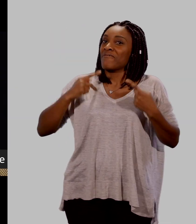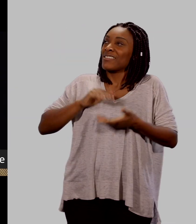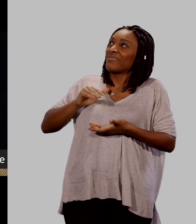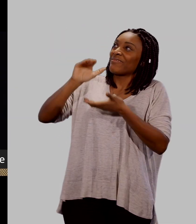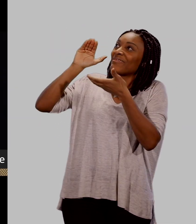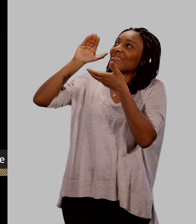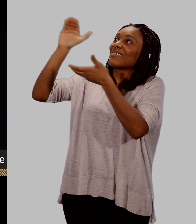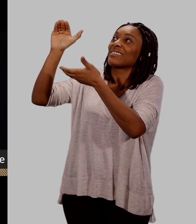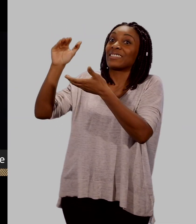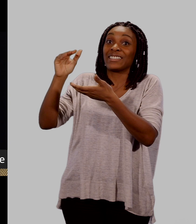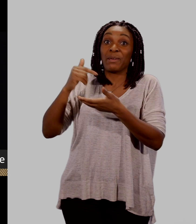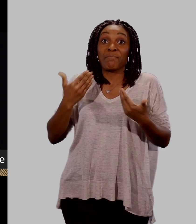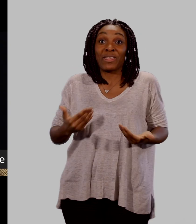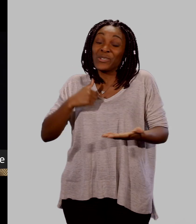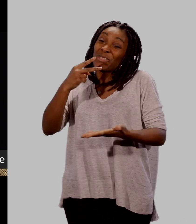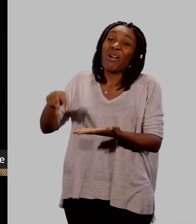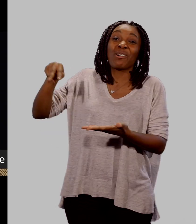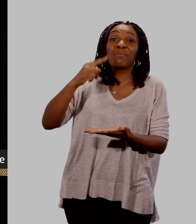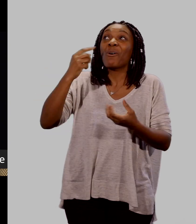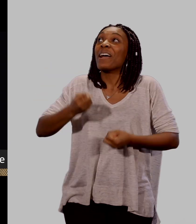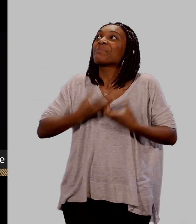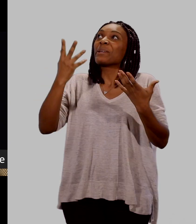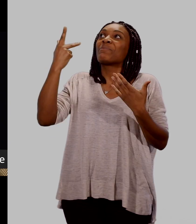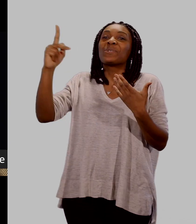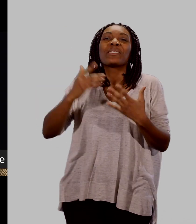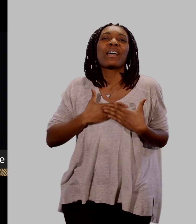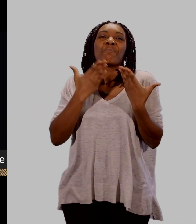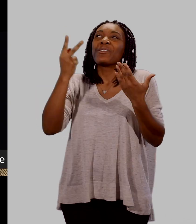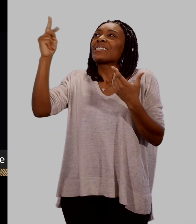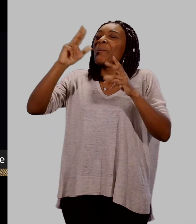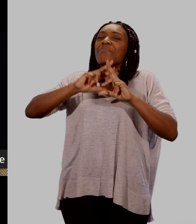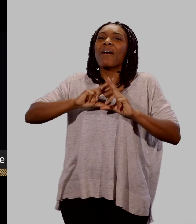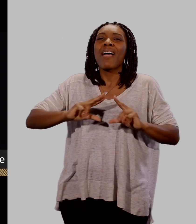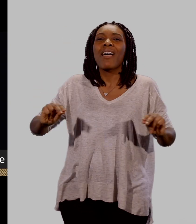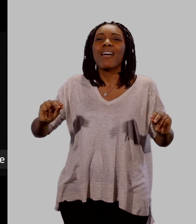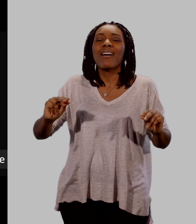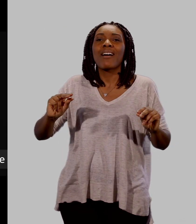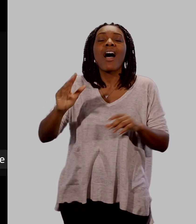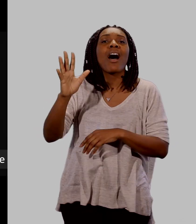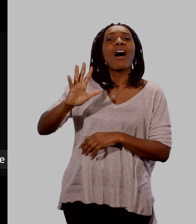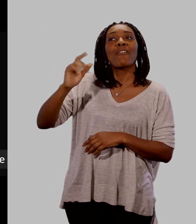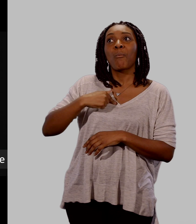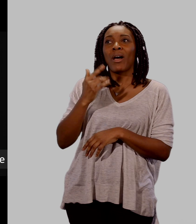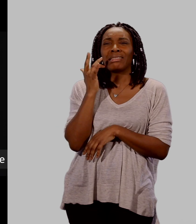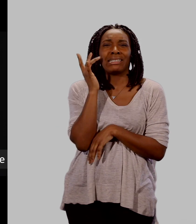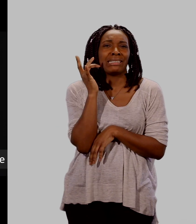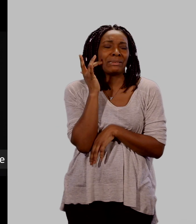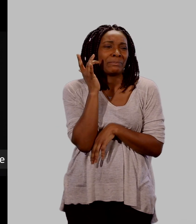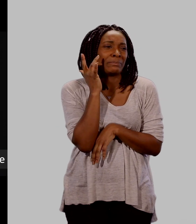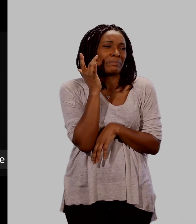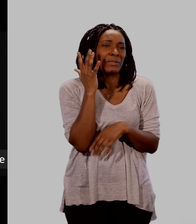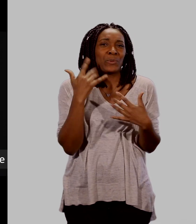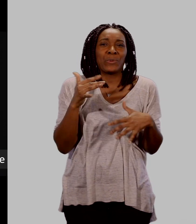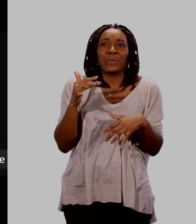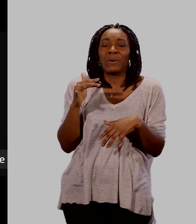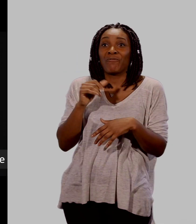lui ai donné ma vie et je danse aussi pour exprimer son amour, pour exprimer sa paix. J'étais une personne qui était timide, même